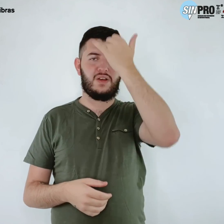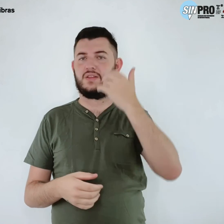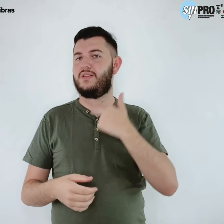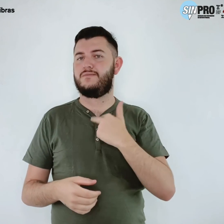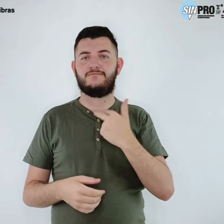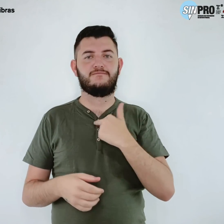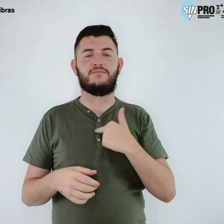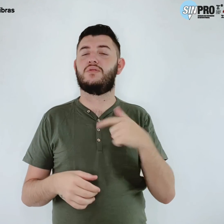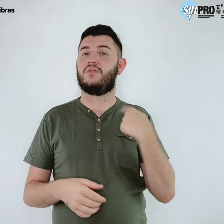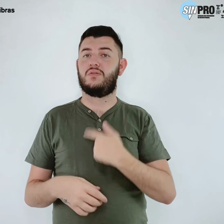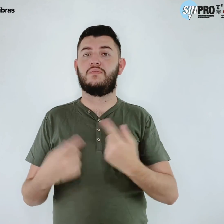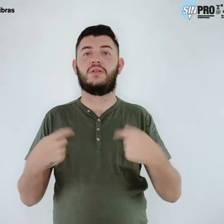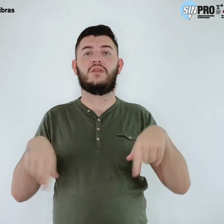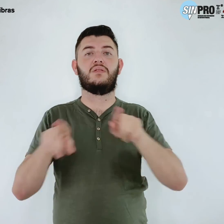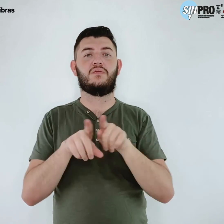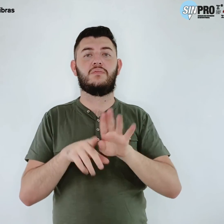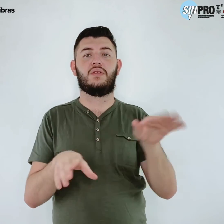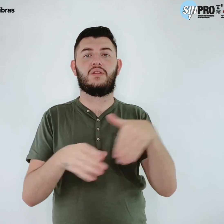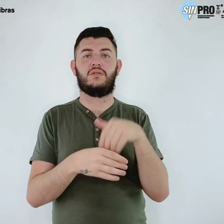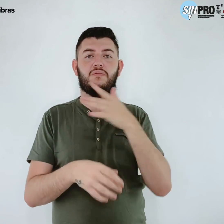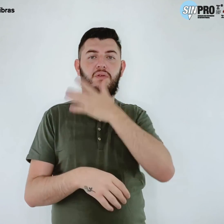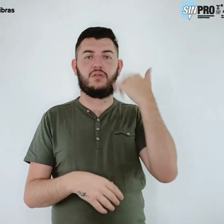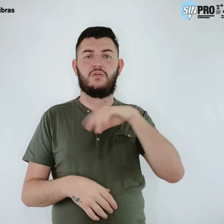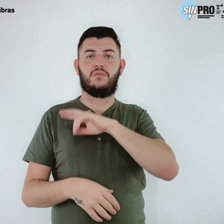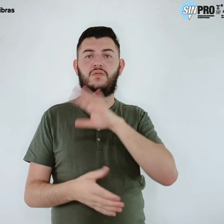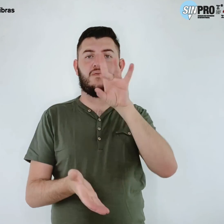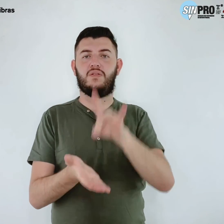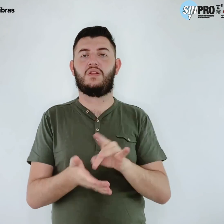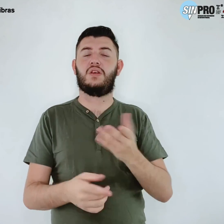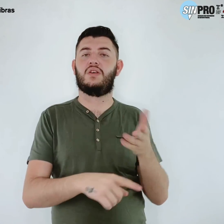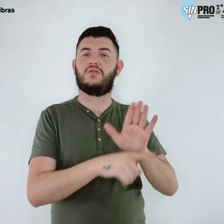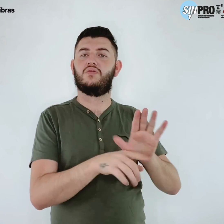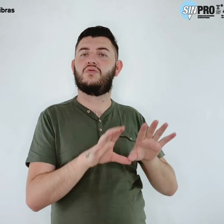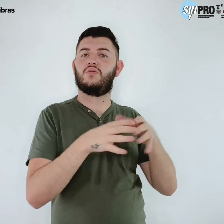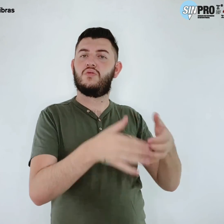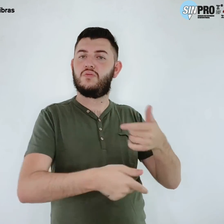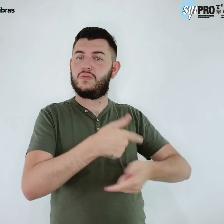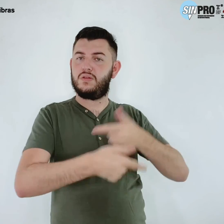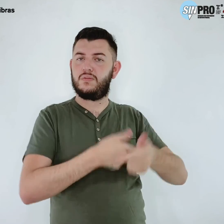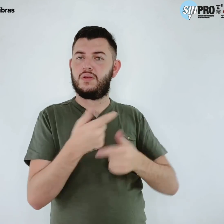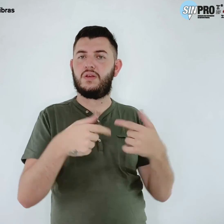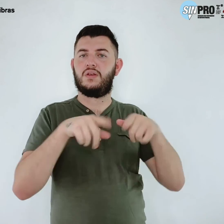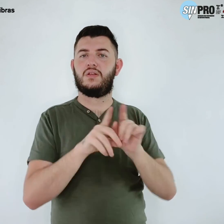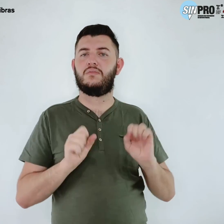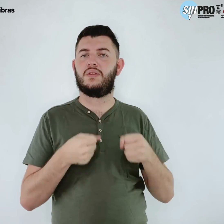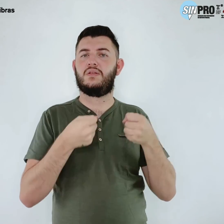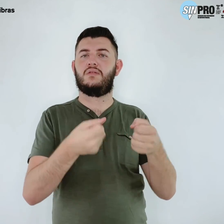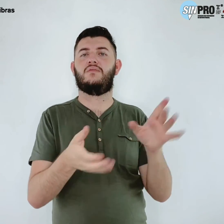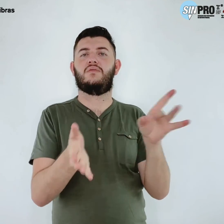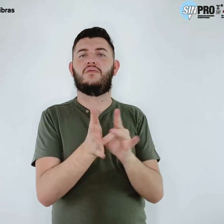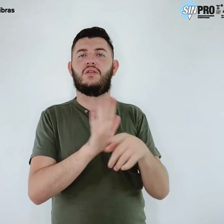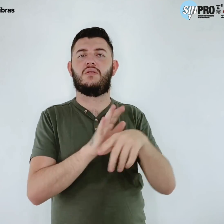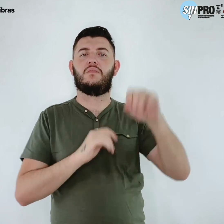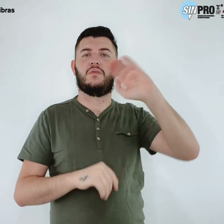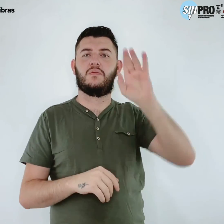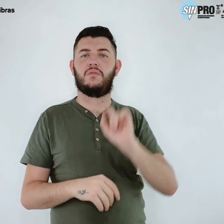como vacilar. É preciso eleger pessoas comprometidas com a classe trabalhadora e defensora